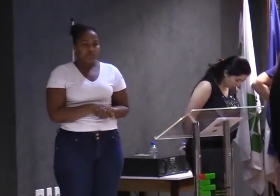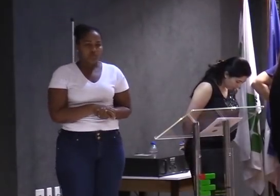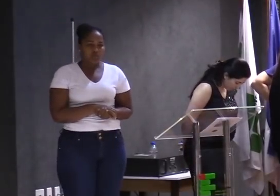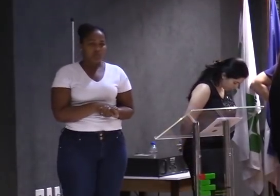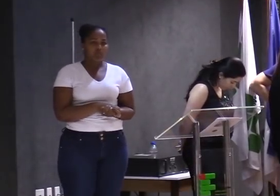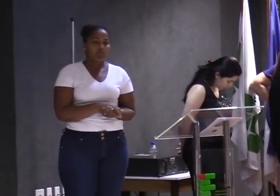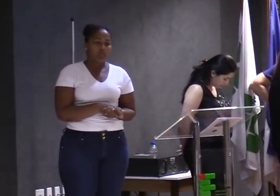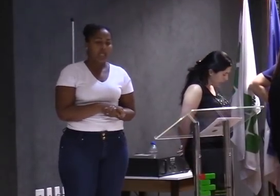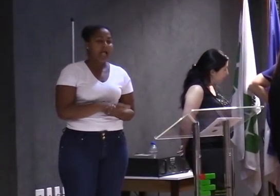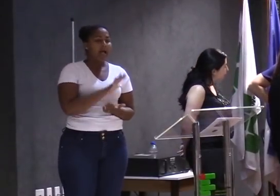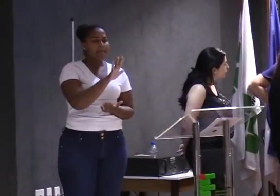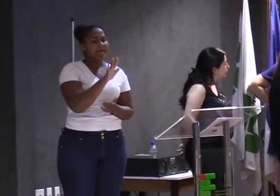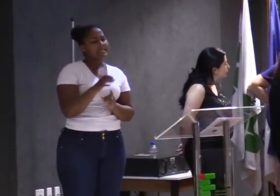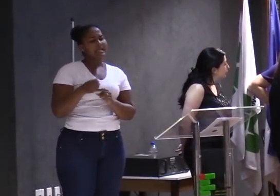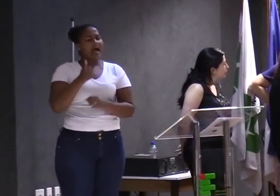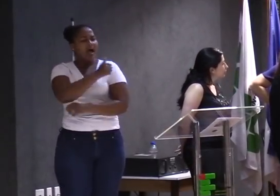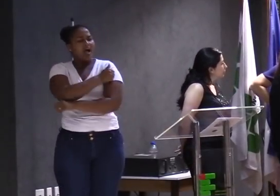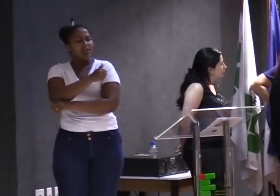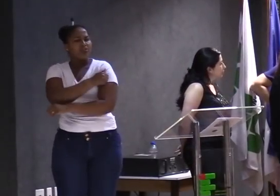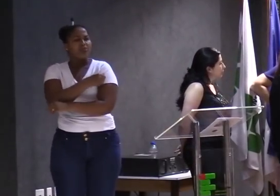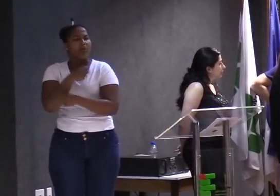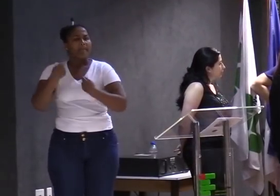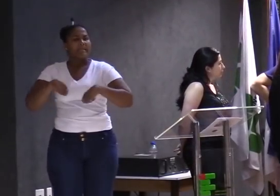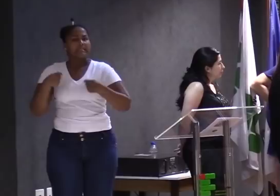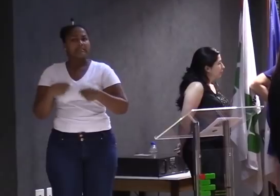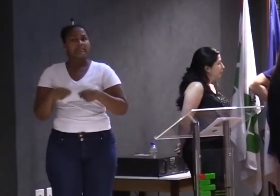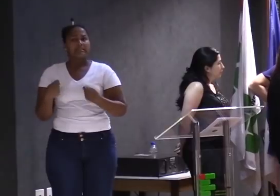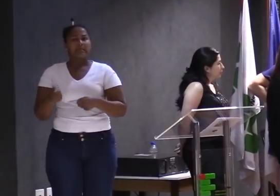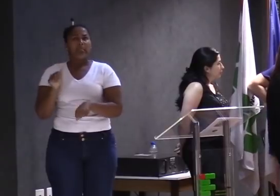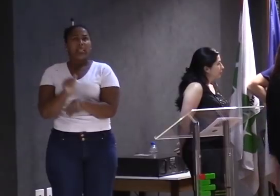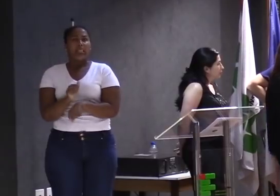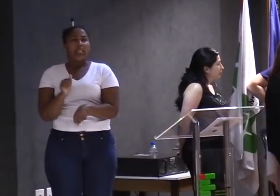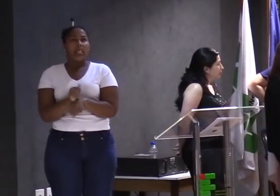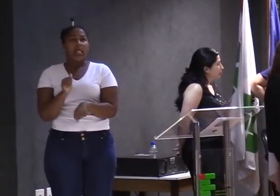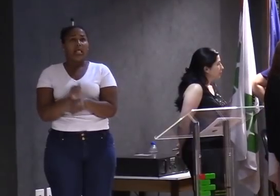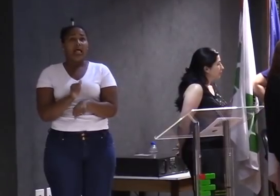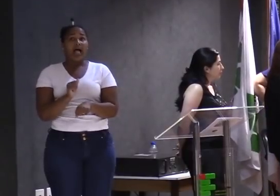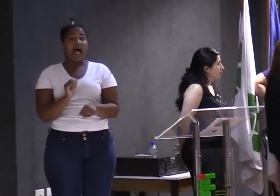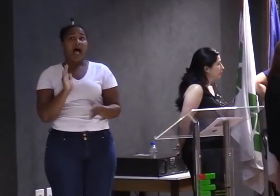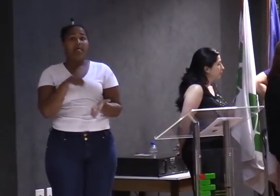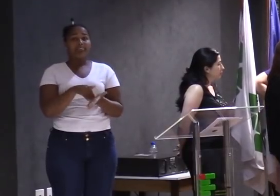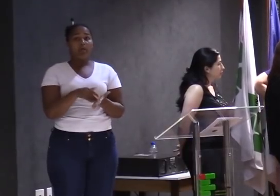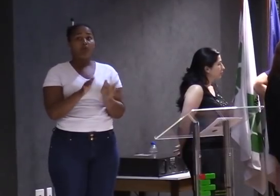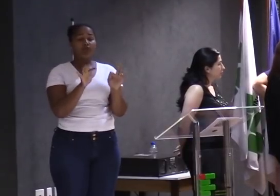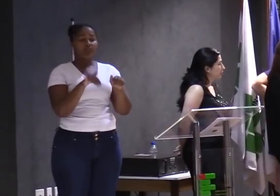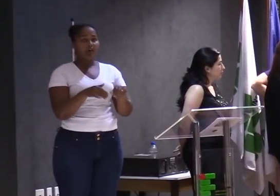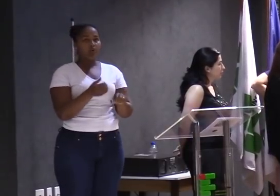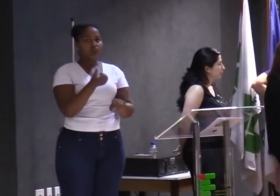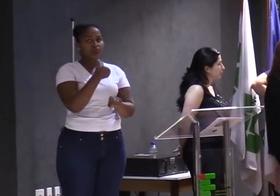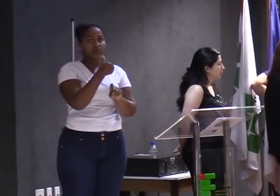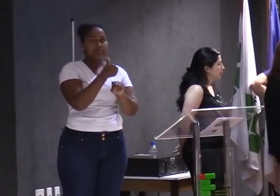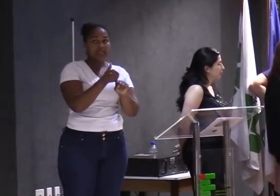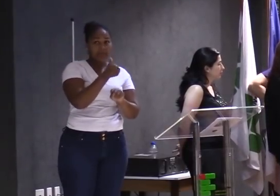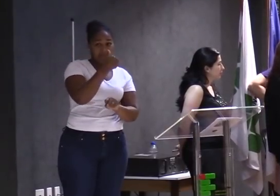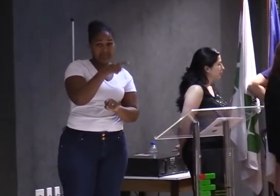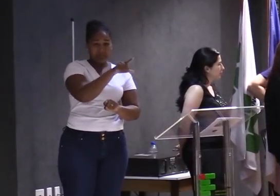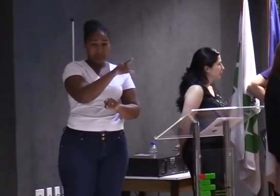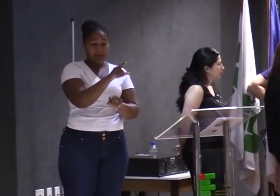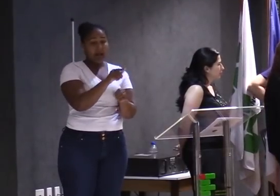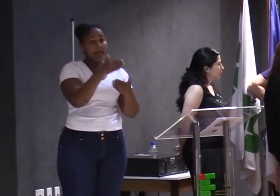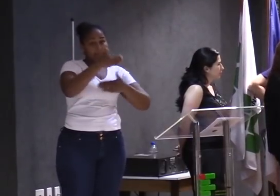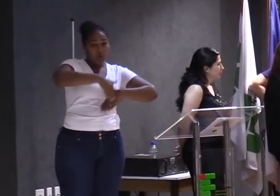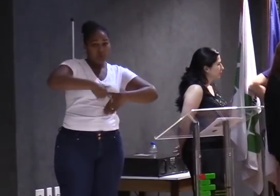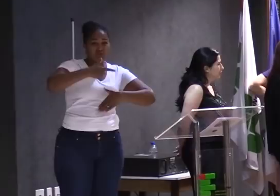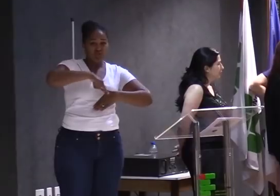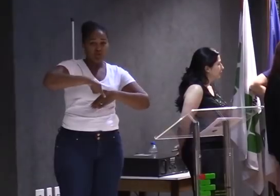final do semestre para fazer uma recuperação, aquela coisa toda. Entendeu? Ele, a todo momento, ele está o quê? 100% acompanhando a